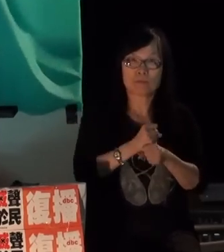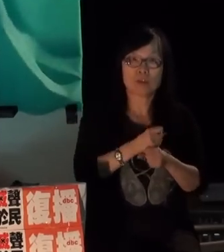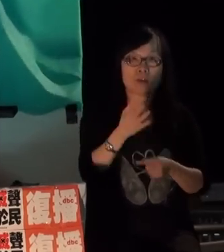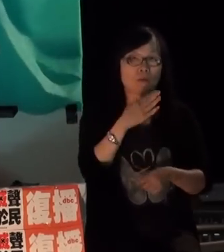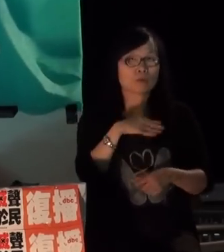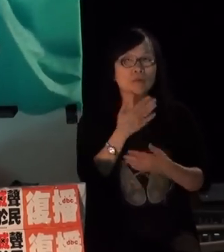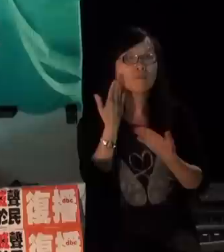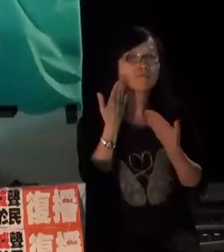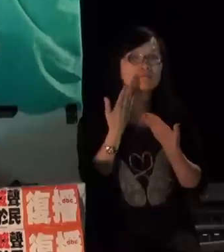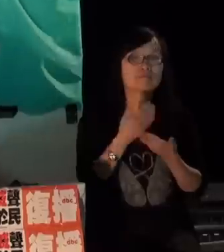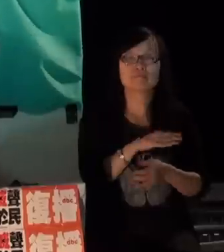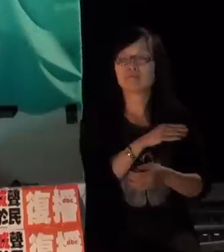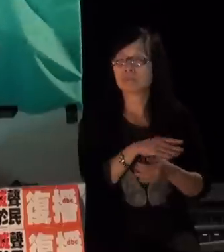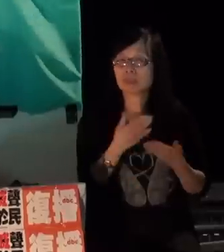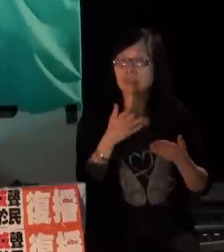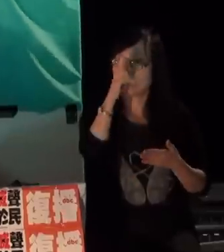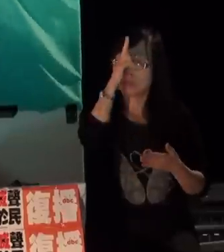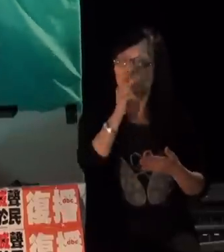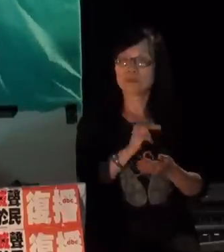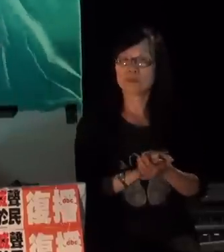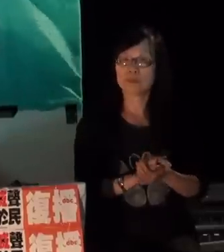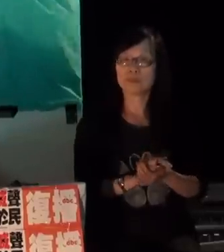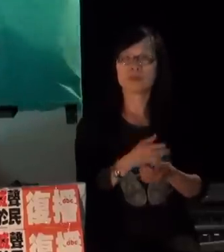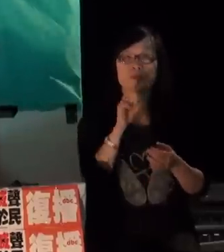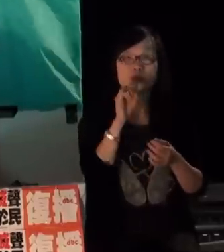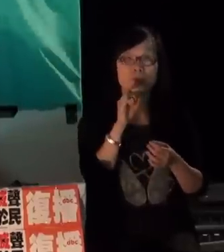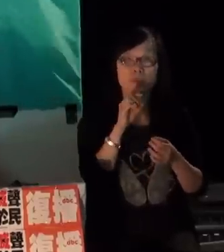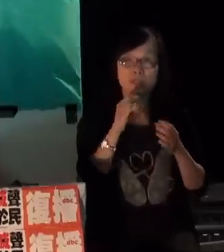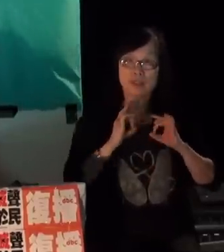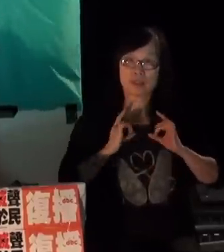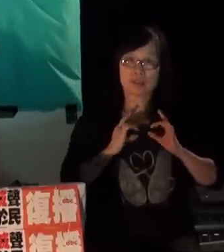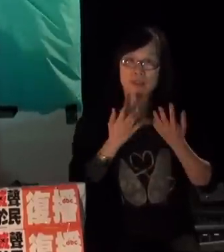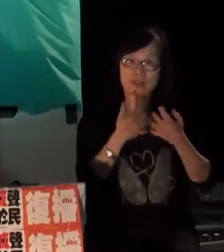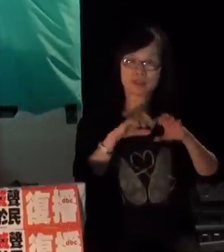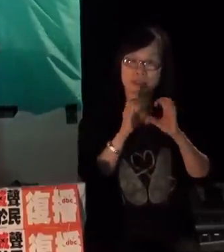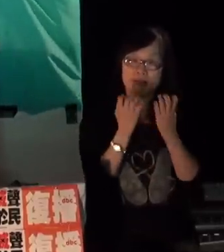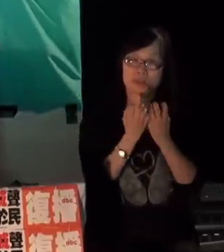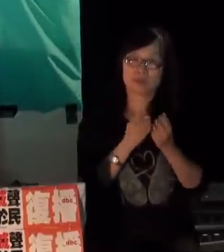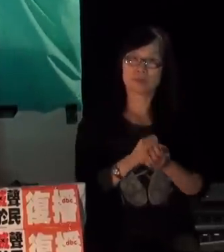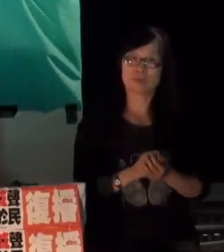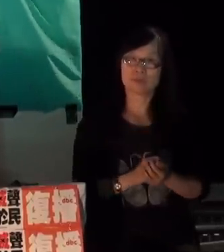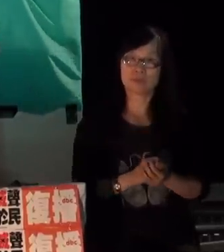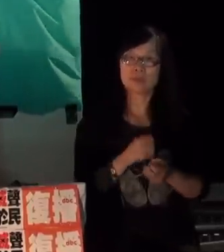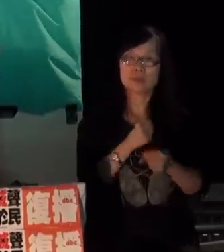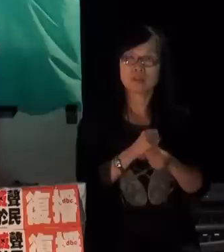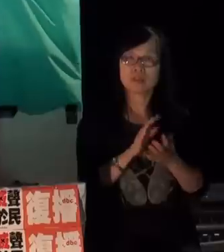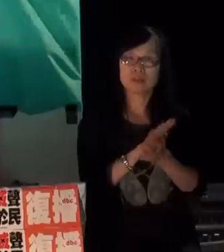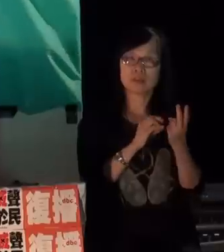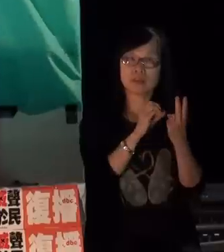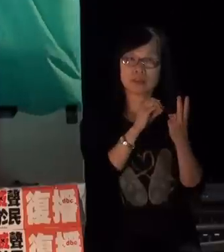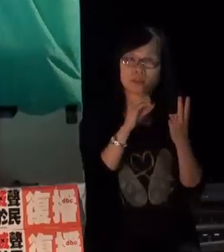我舉個好簡單嘅例啊，政府點會唔對私營機構冇施以顏色啫？2002